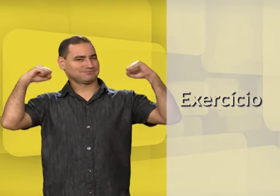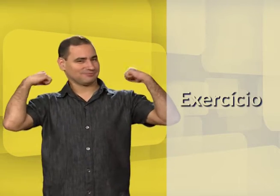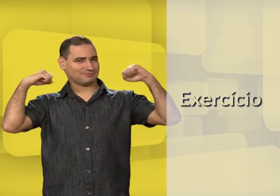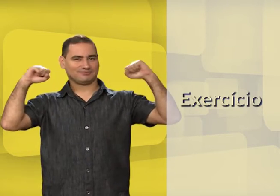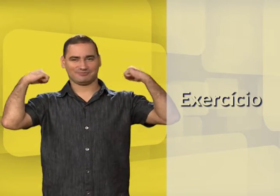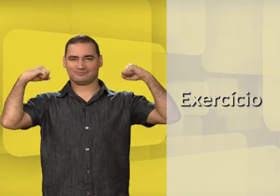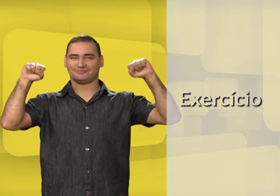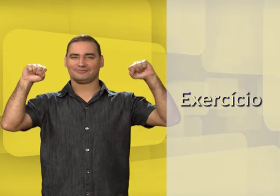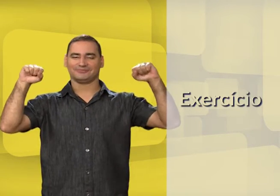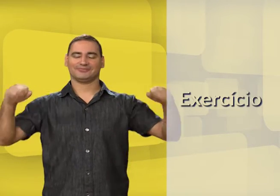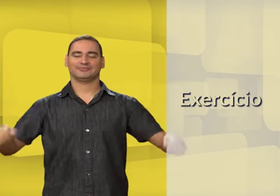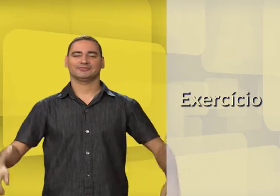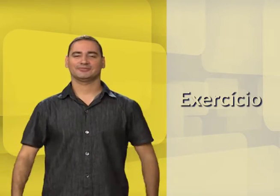Exercício físico.